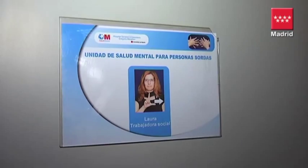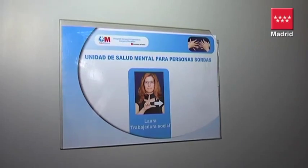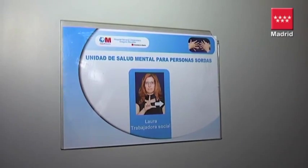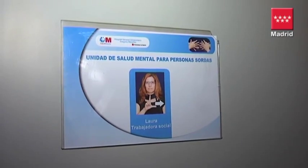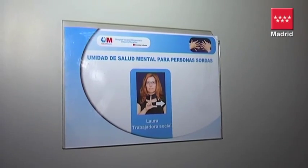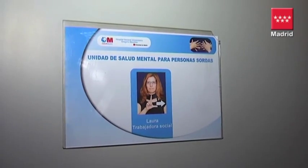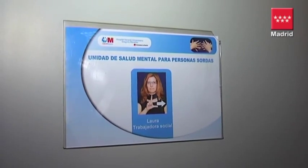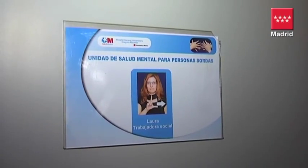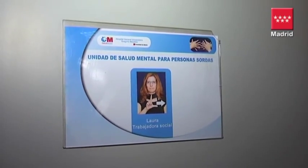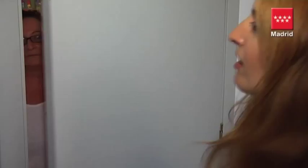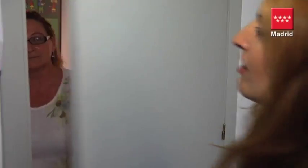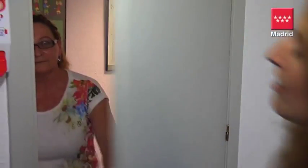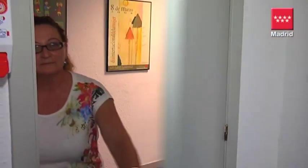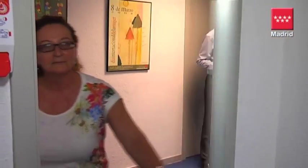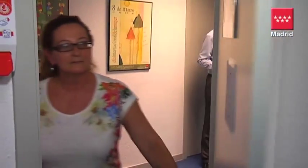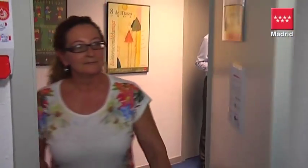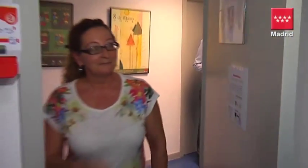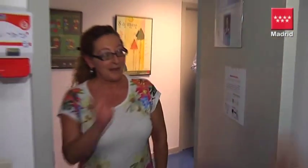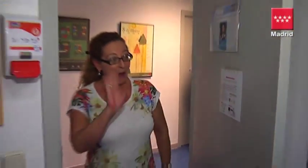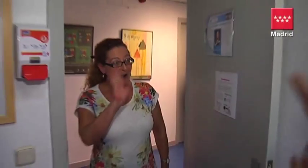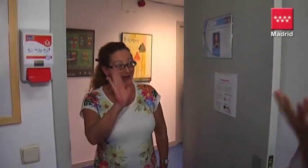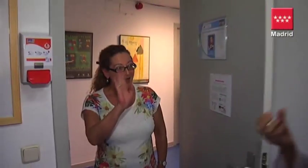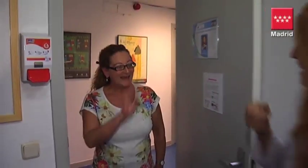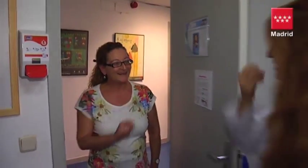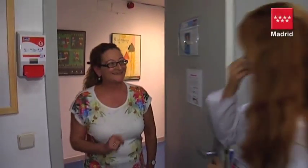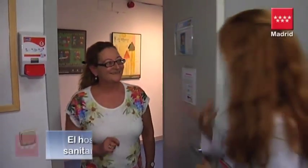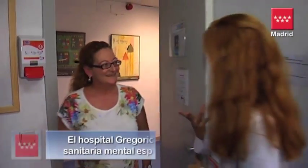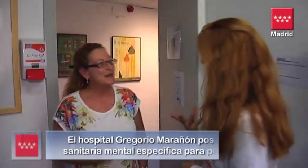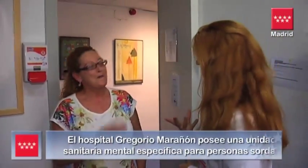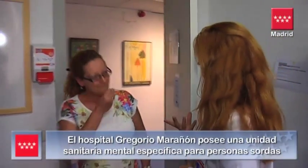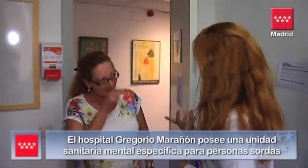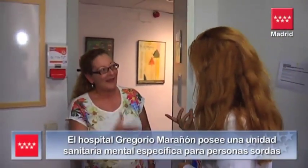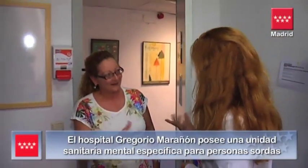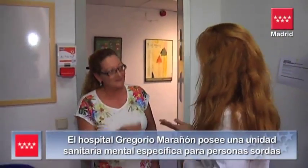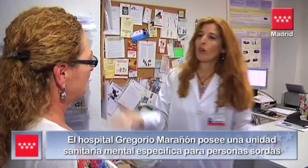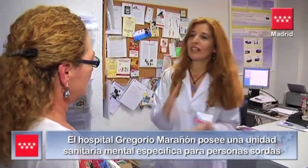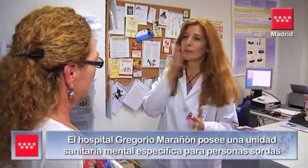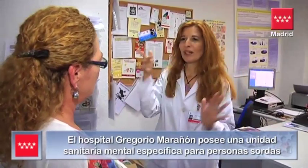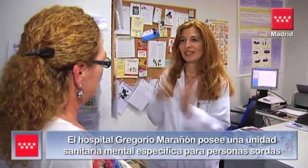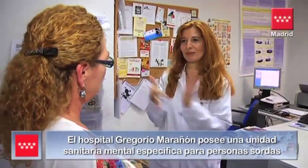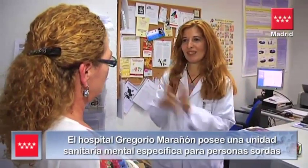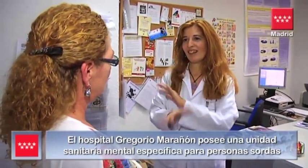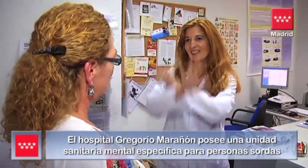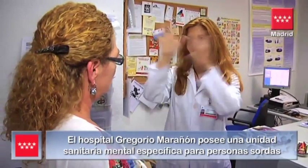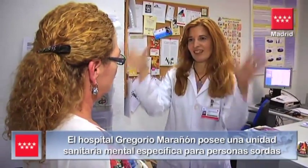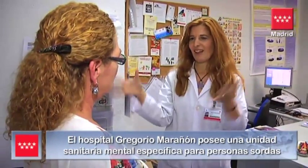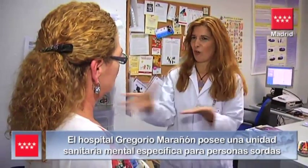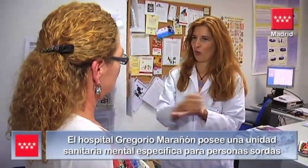Dicha unidad existe desde 2001 y surgió como una necesidad que existía no solo en Madrid sino en nuestro país de